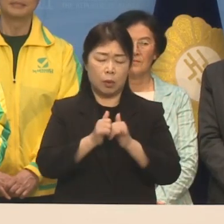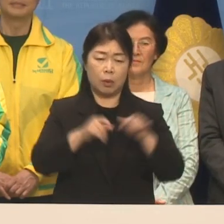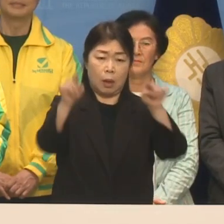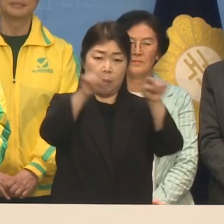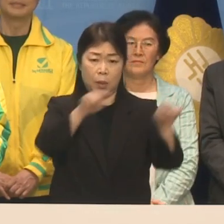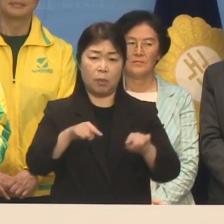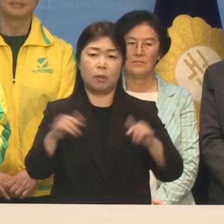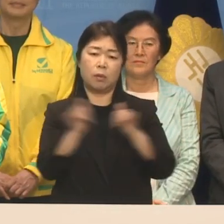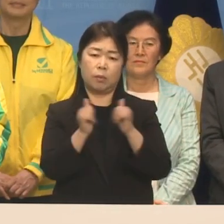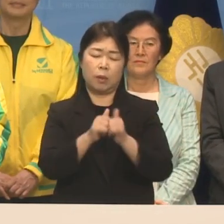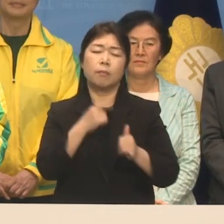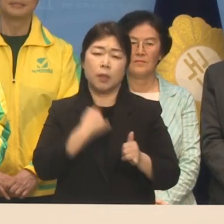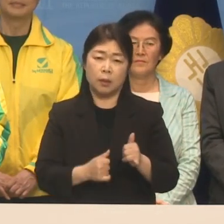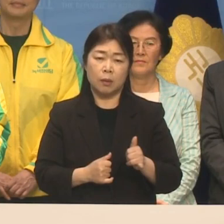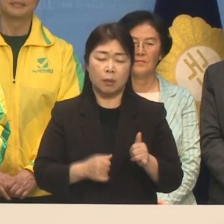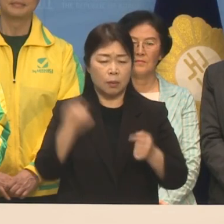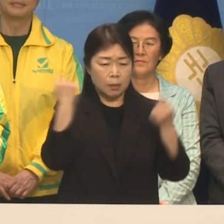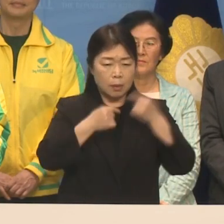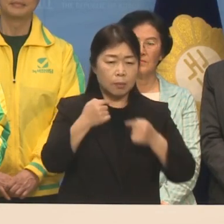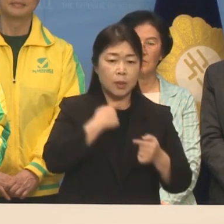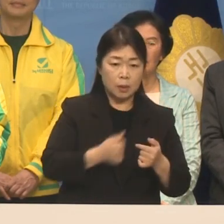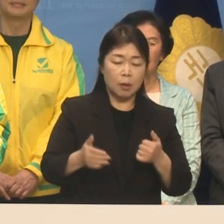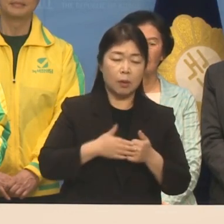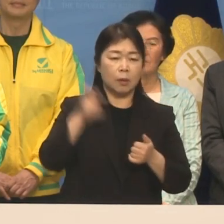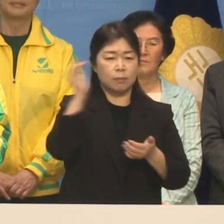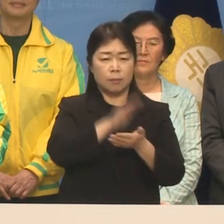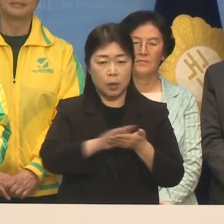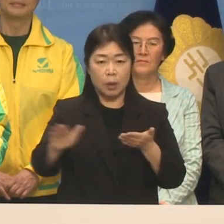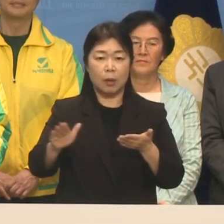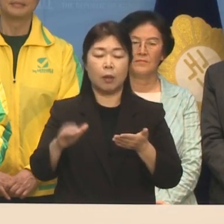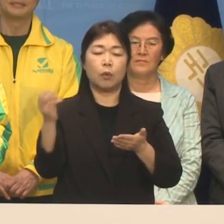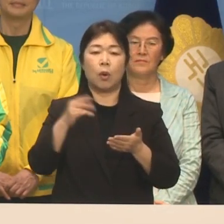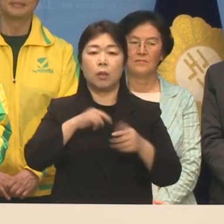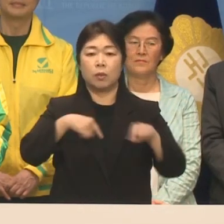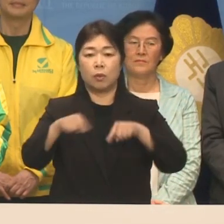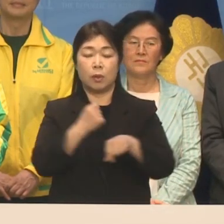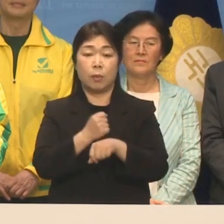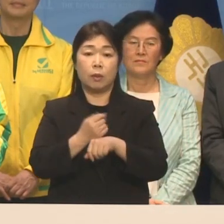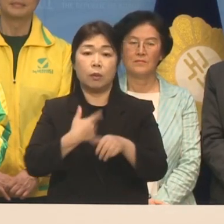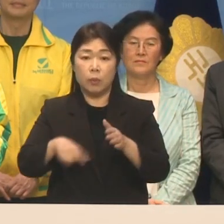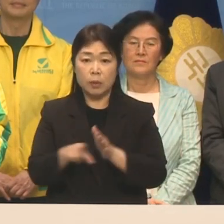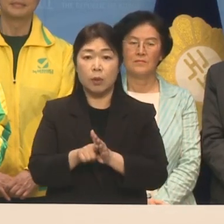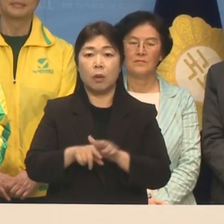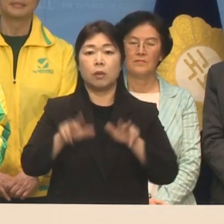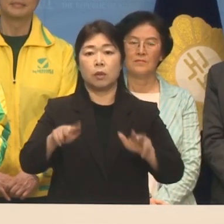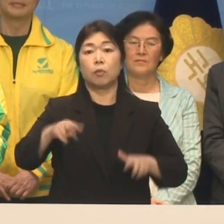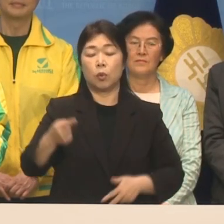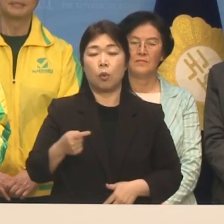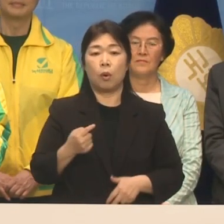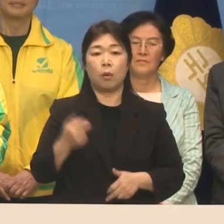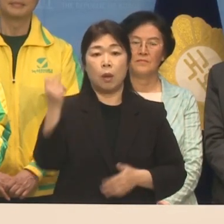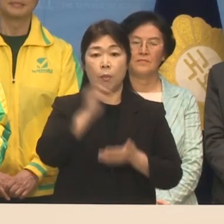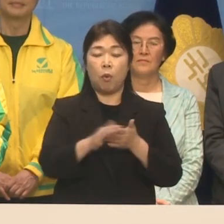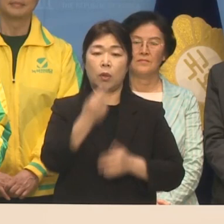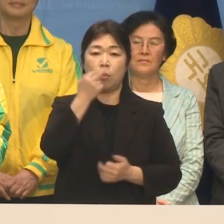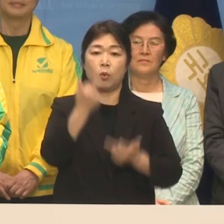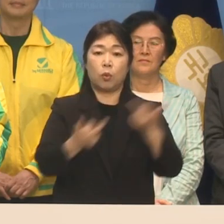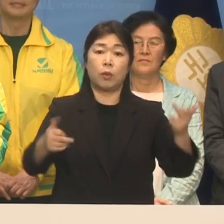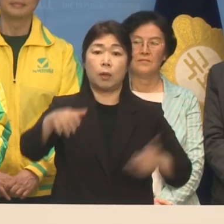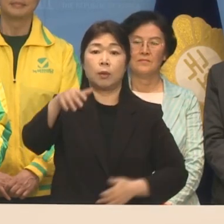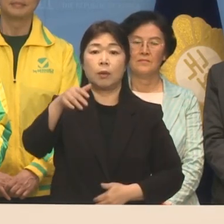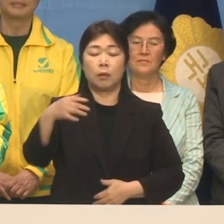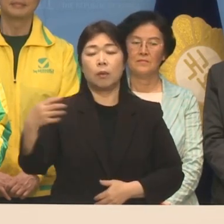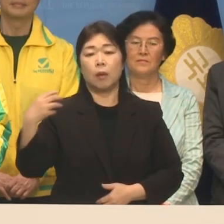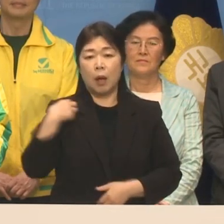한반도에서 평화의 녹색의 정치가 꼽힐 수 있도록 지금도 평화생명동산 이사장을 하고 계십니다. 오랜 시간